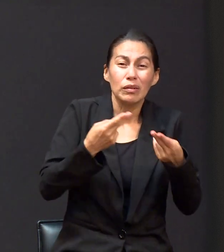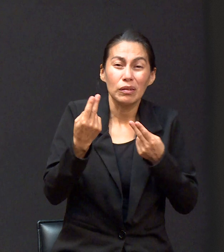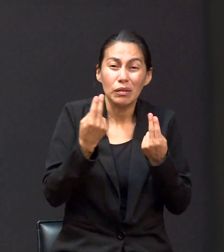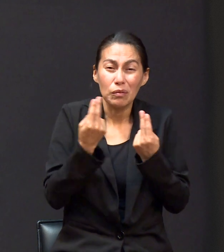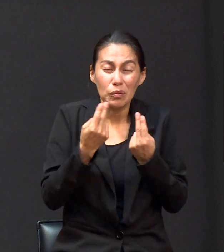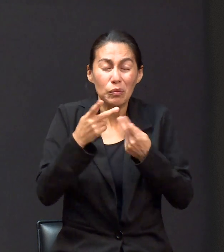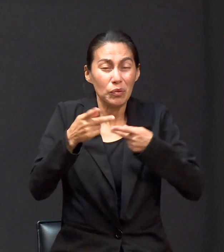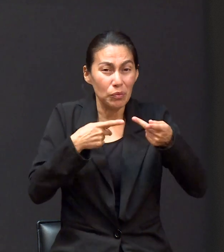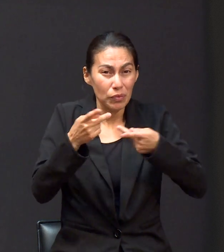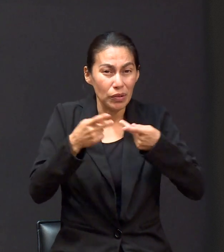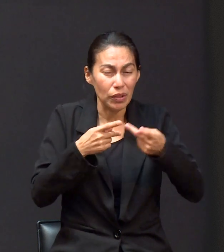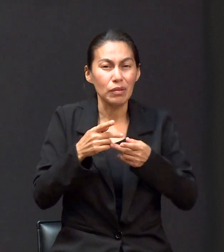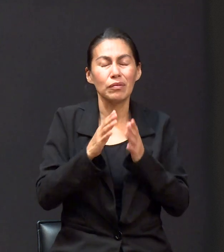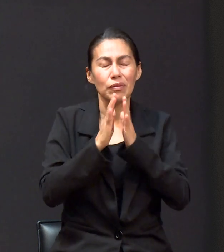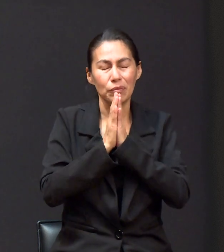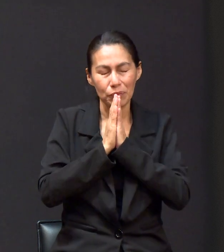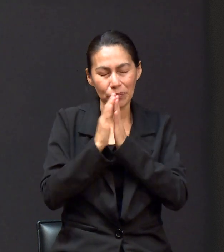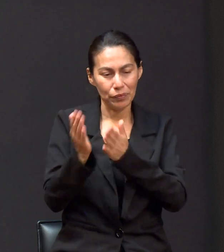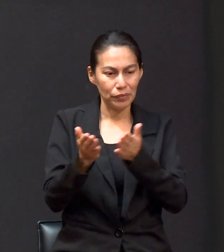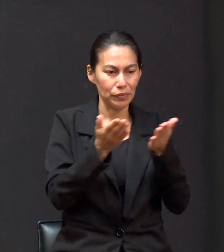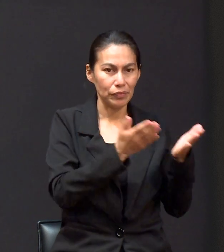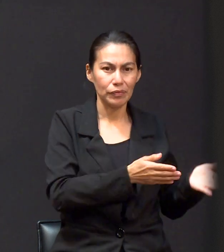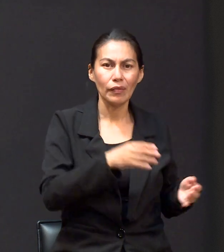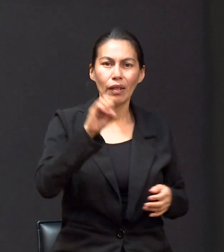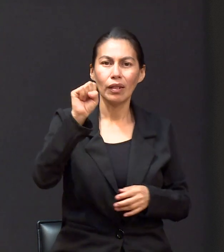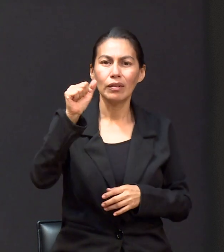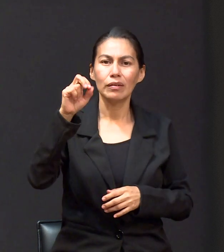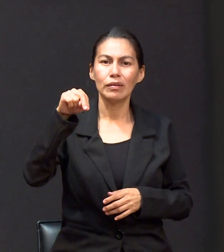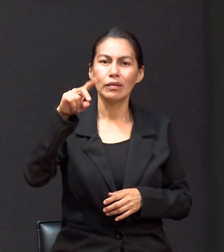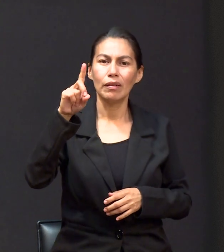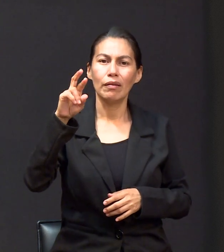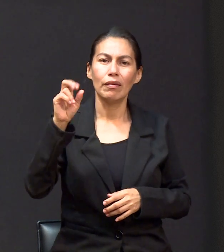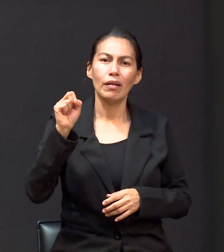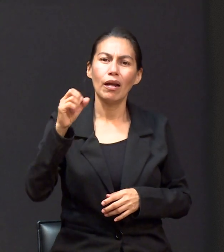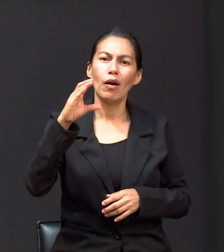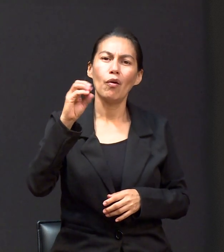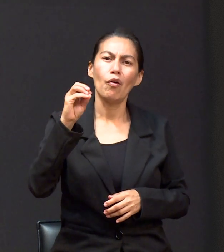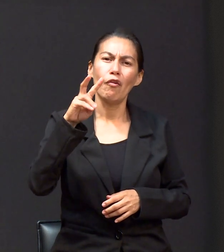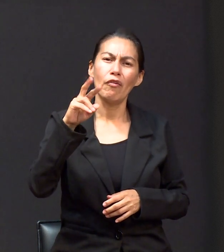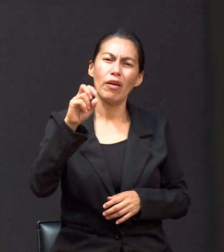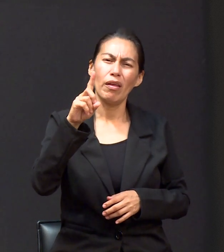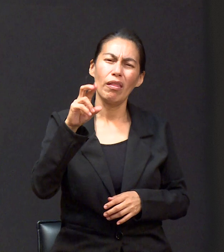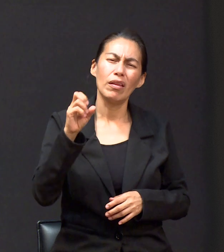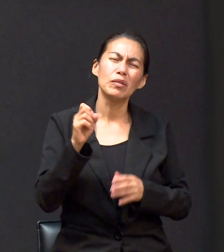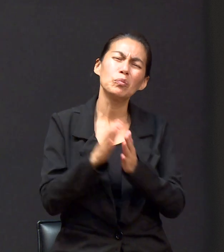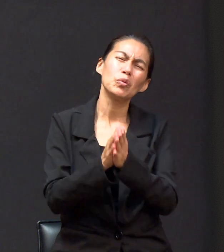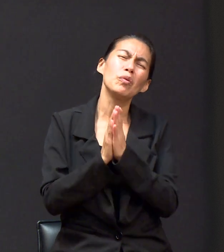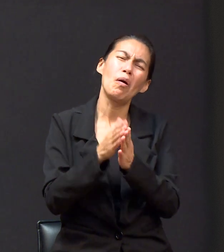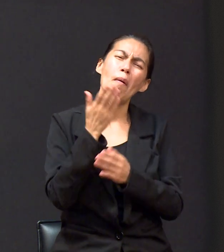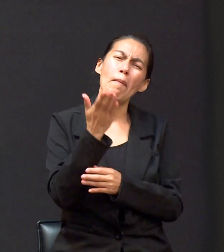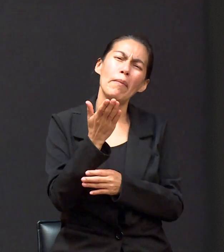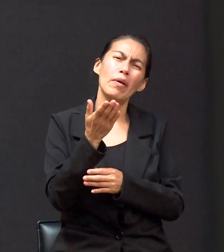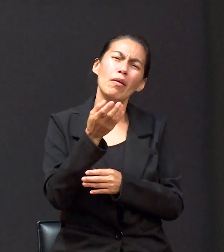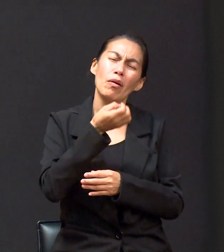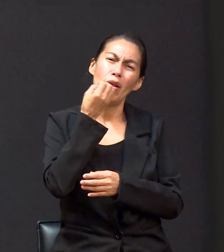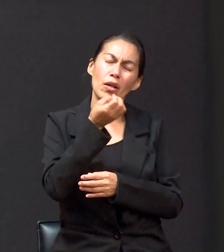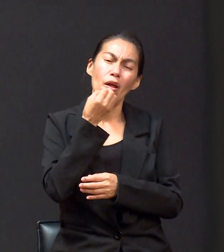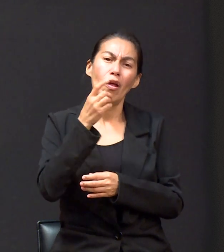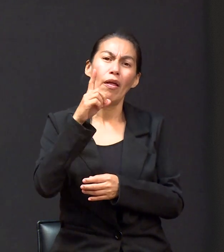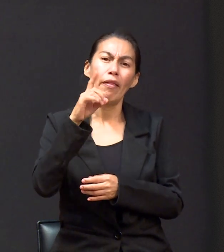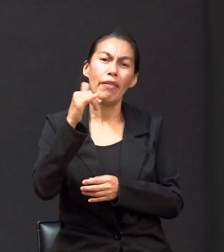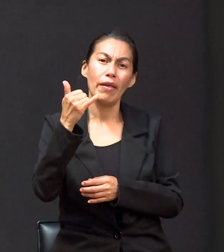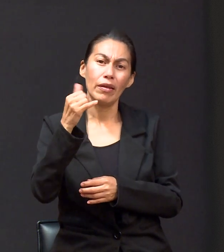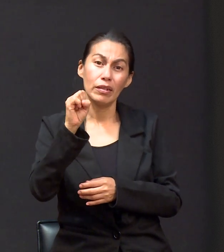Amén. Sandra Cubides, pedido de oración por Daisy Cubides, por su documentación